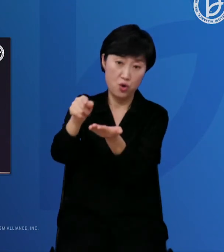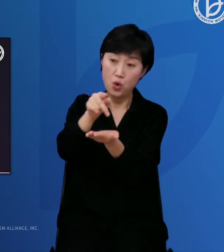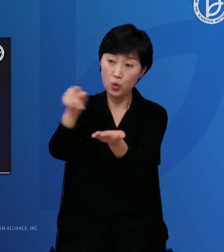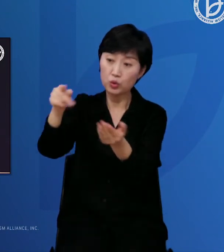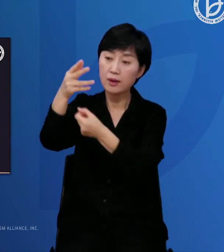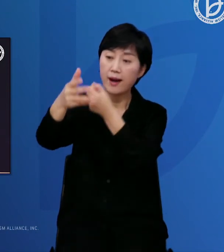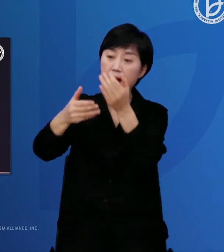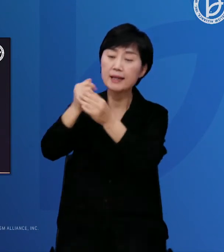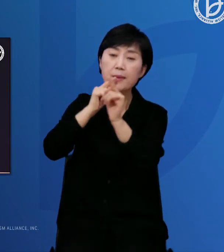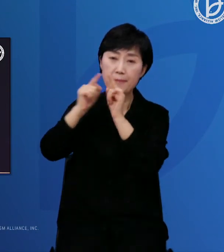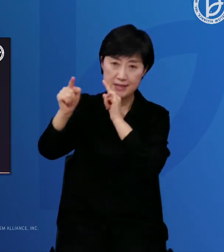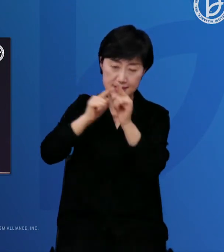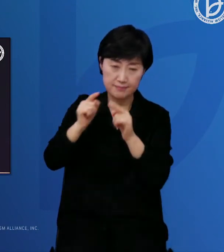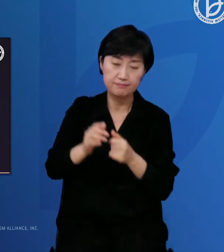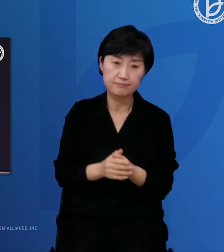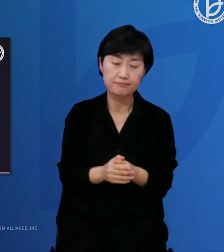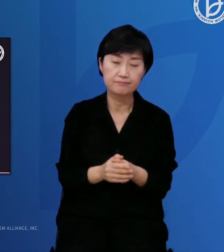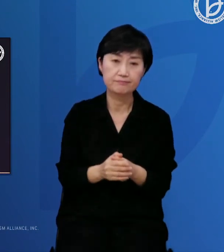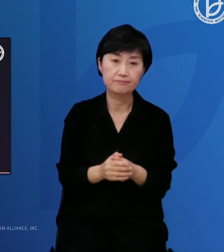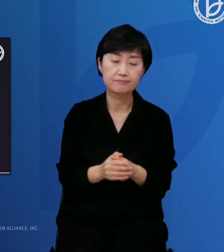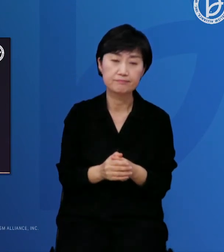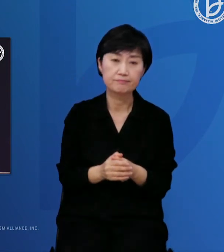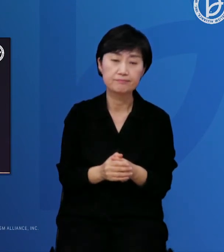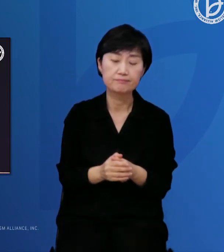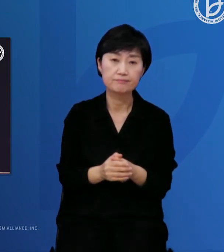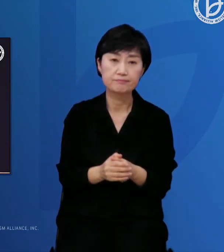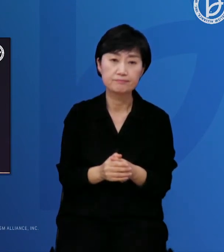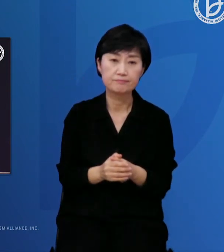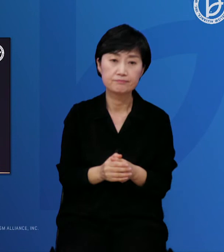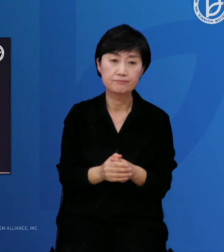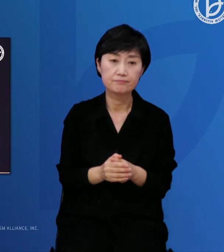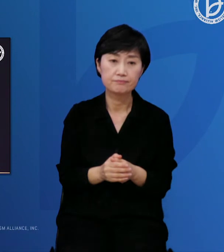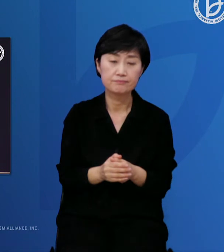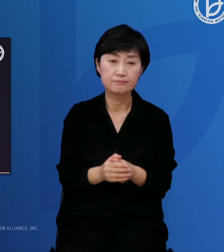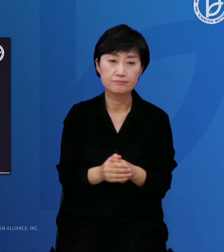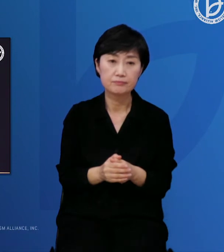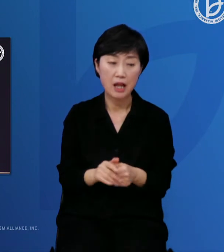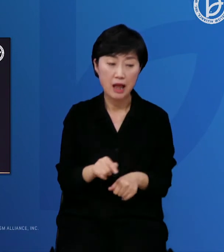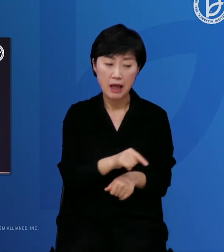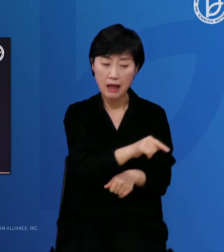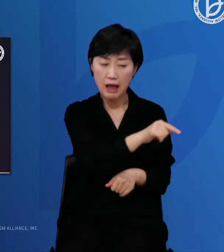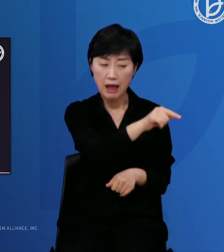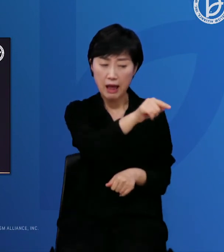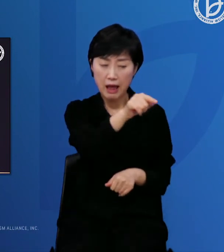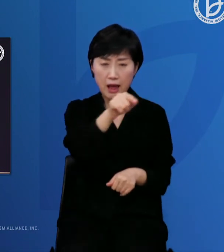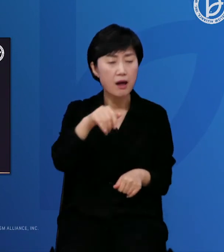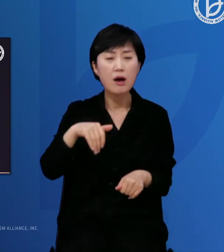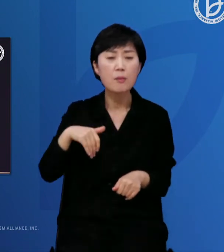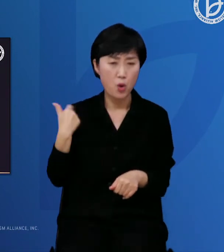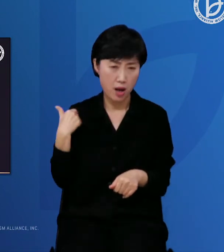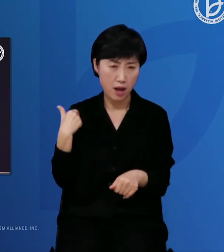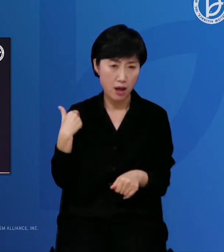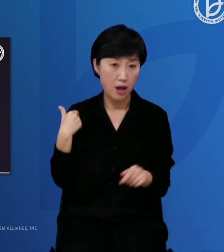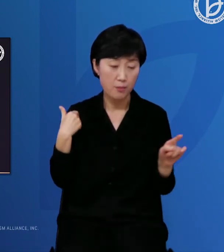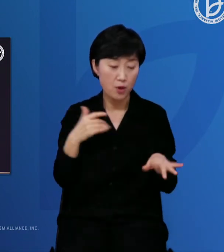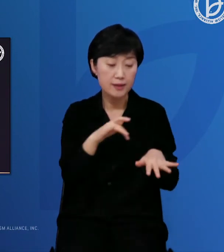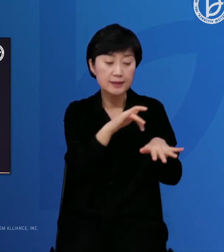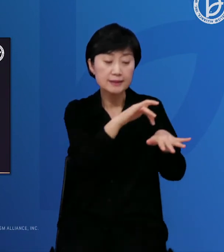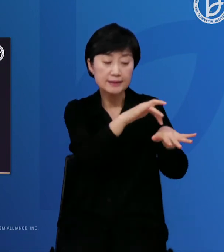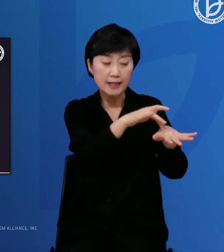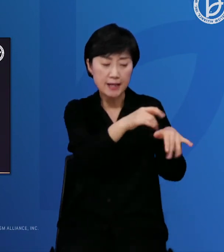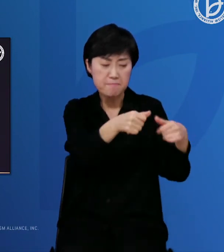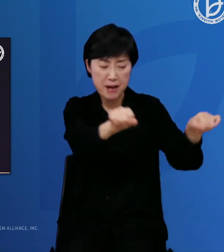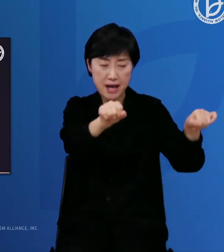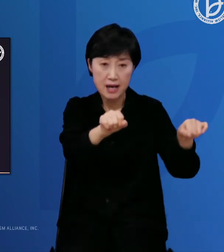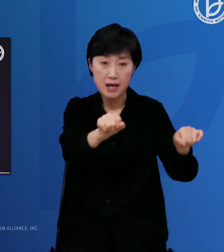is why the Bible is the Word of God. 아무도 모르게 사단의 세력을 꺾은 겁니다. Unbeknownst to everyone, we see